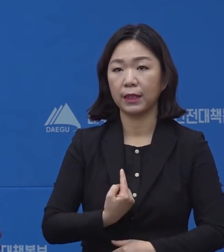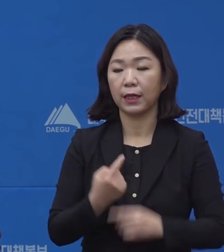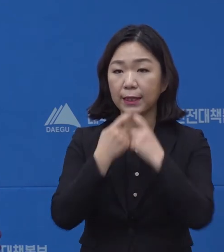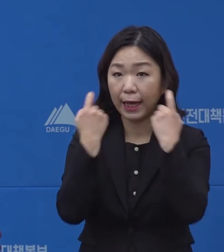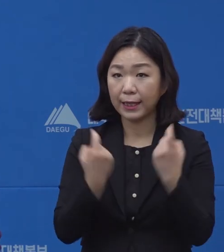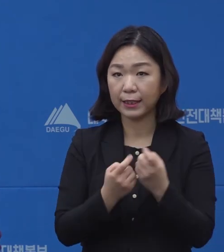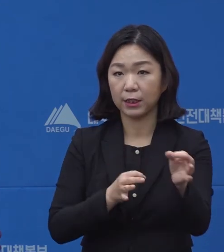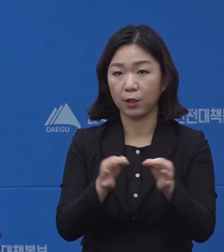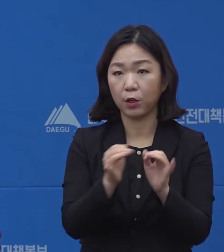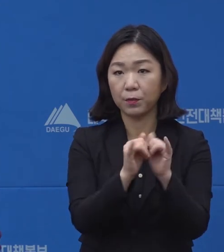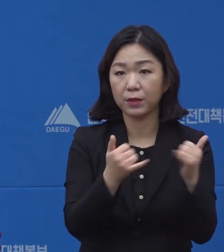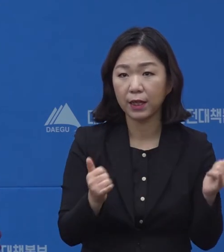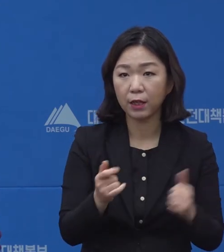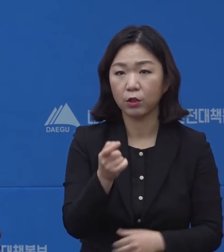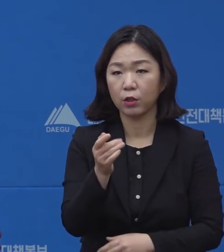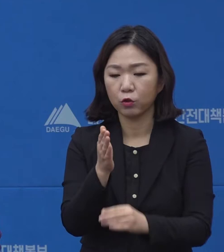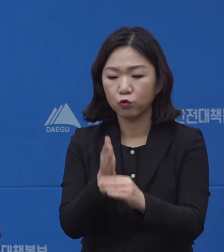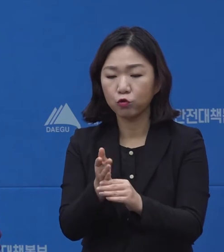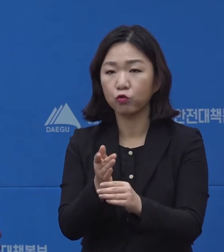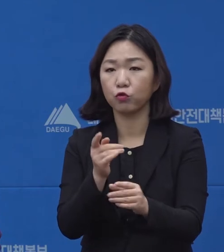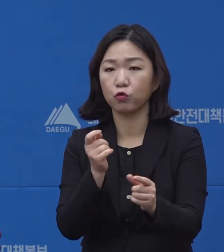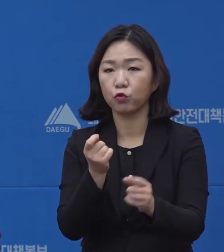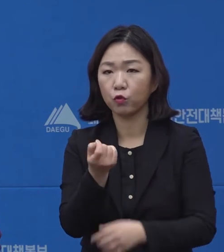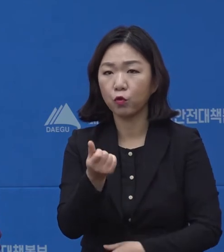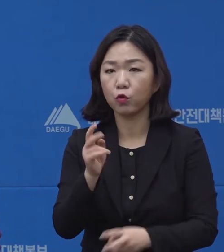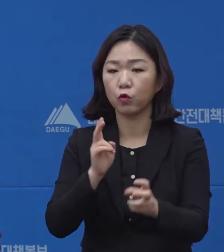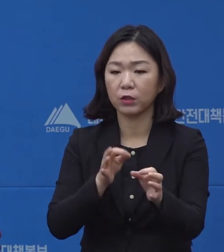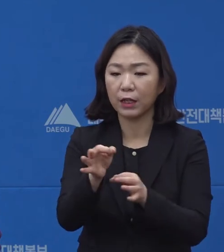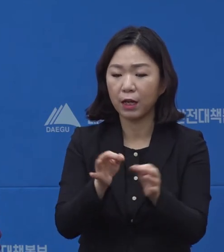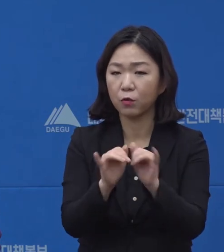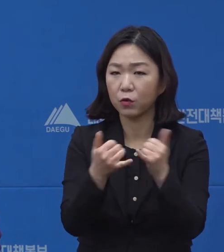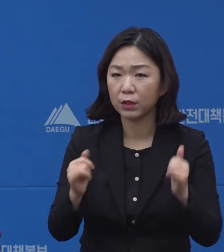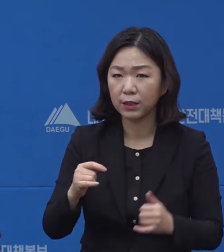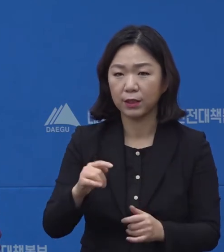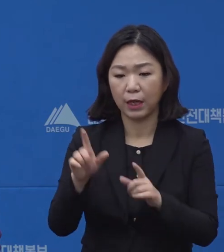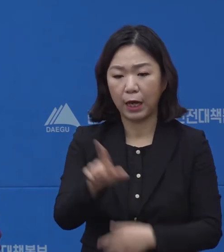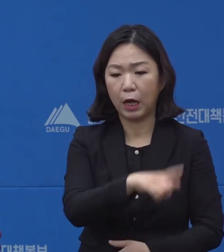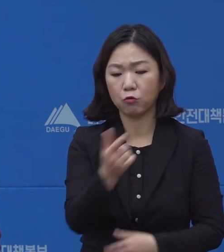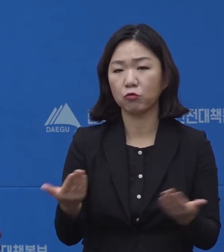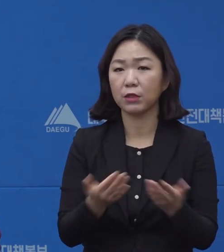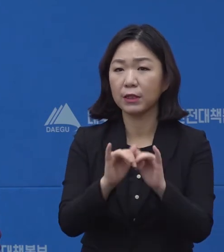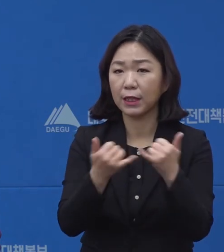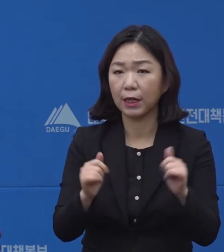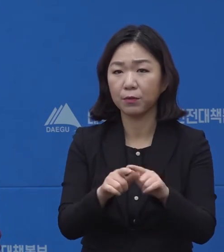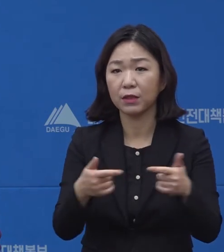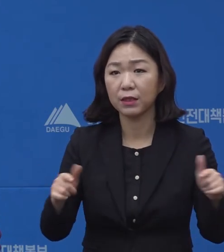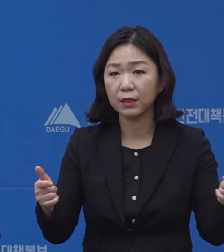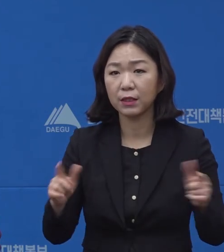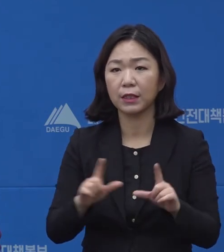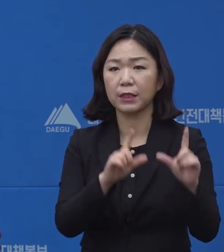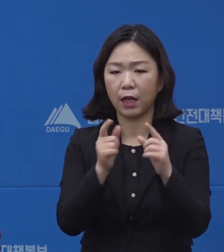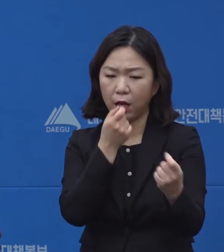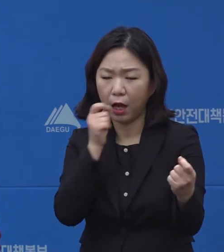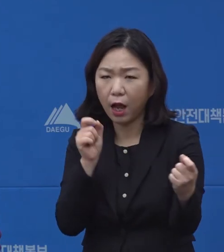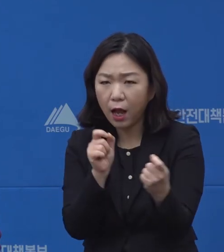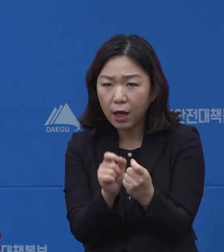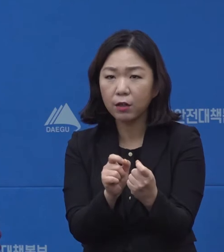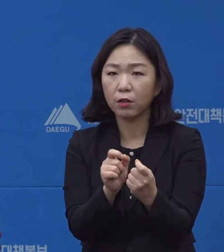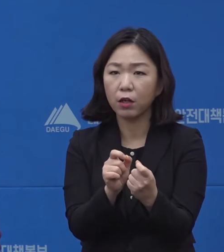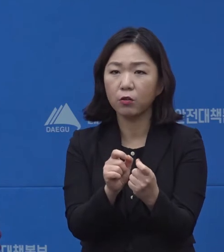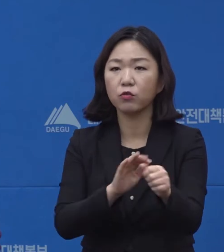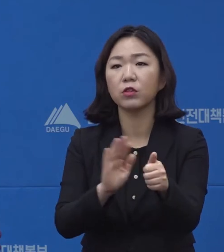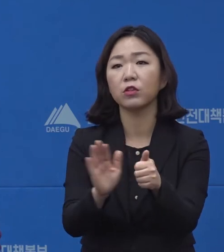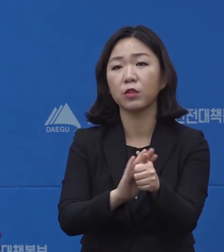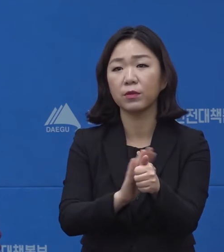자영업자, 중소상공인, 일용직 근로자를 비롯한 생활밀착형 서비스 분야는 생존의